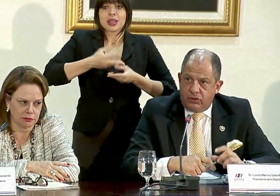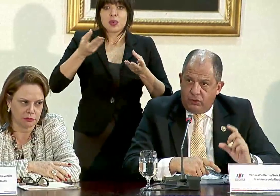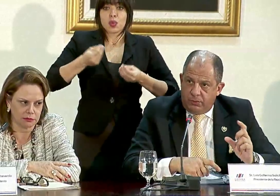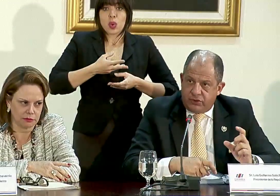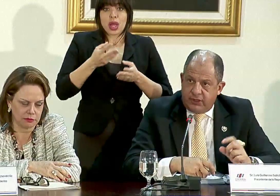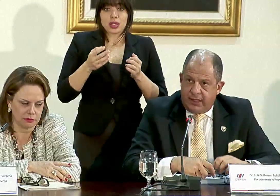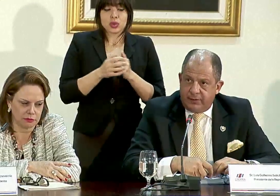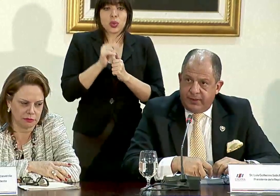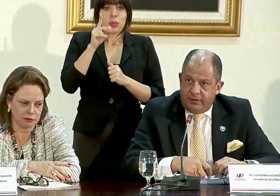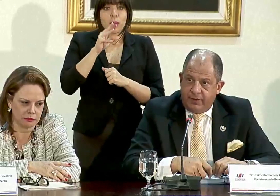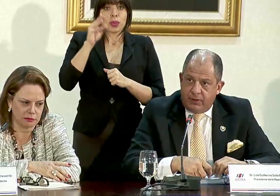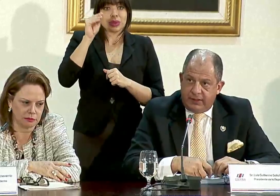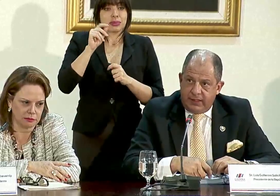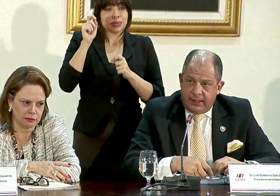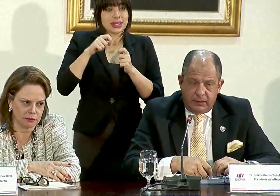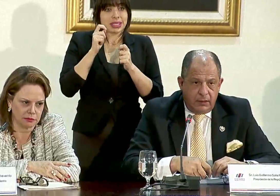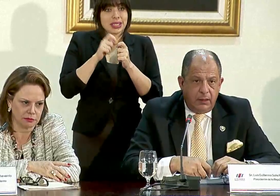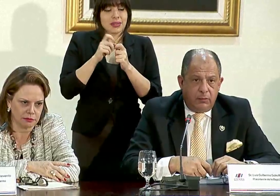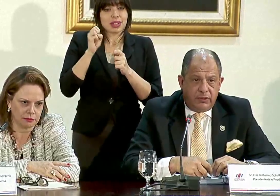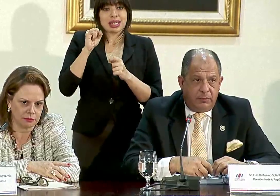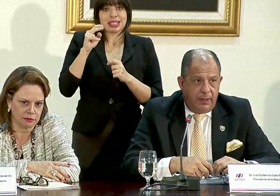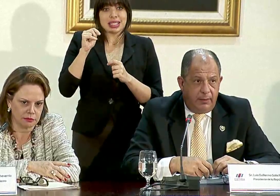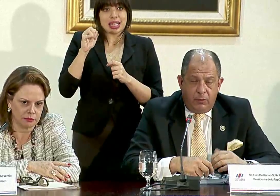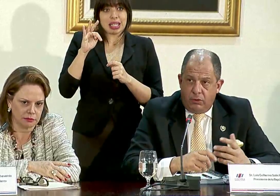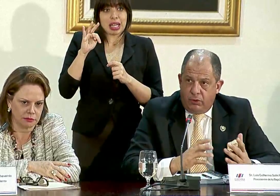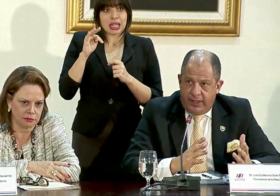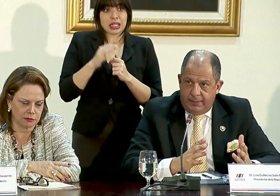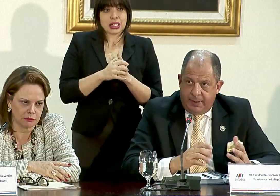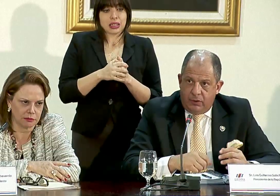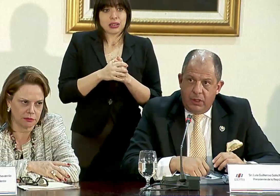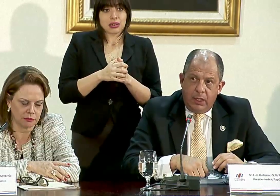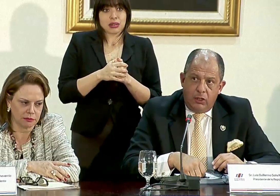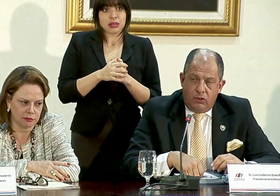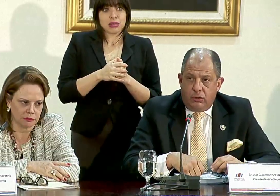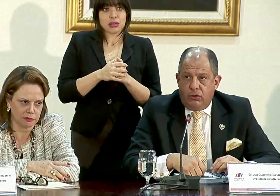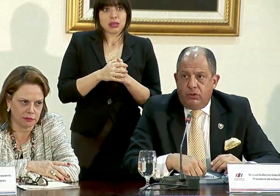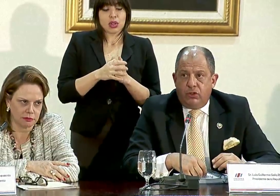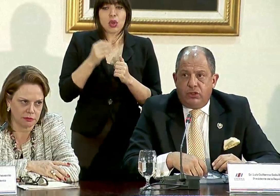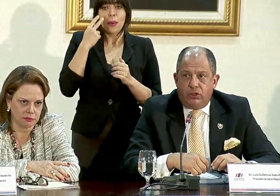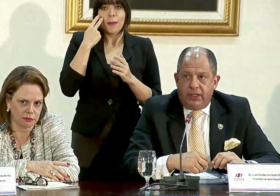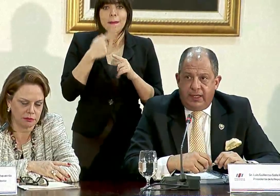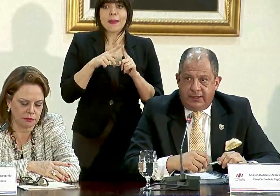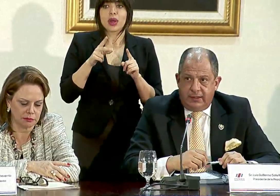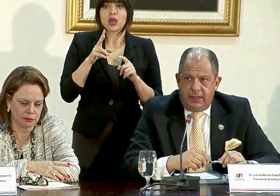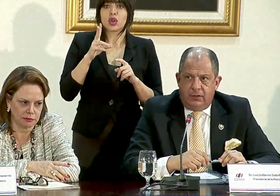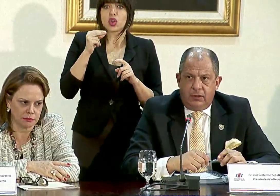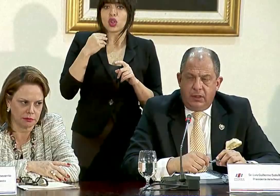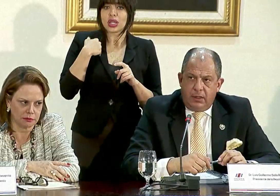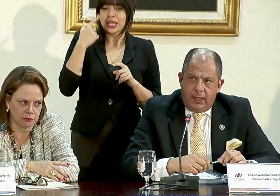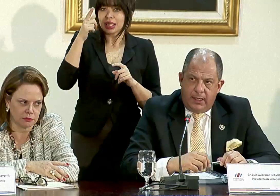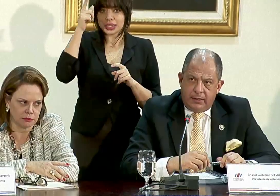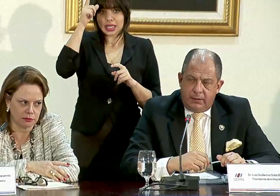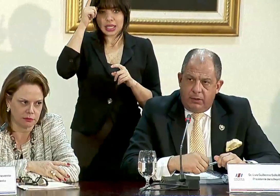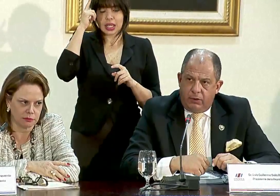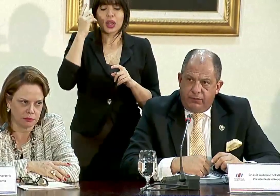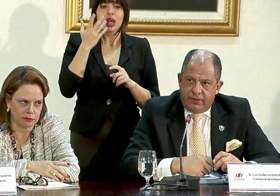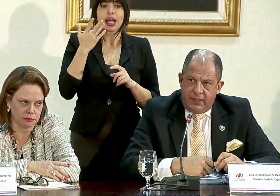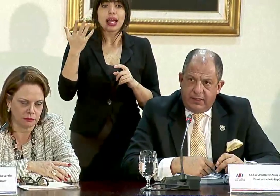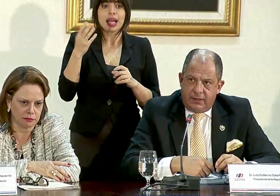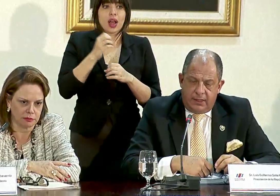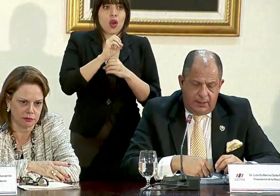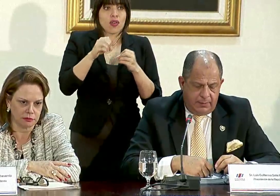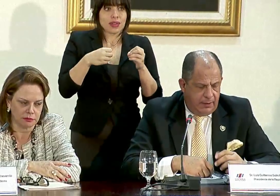contribuir incluso con un porcentaje específico al SINART pues lo veré pero no tendría sentido que las